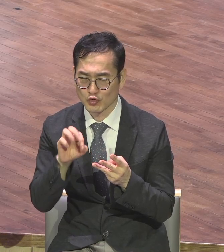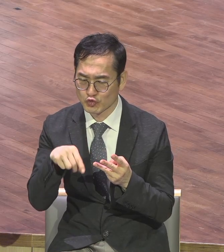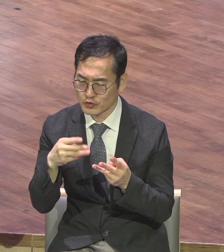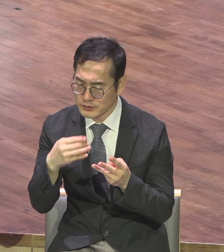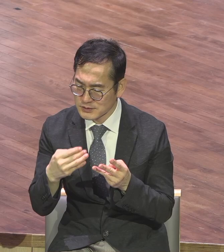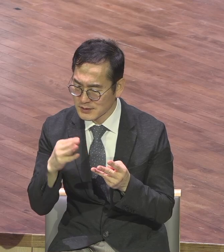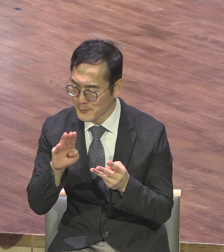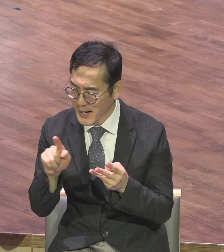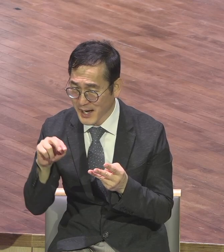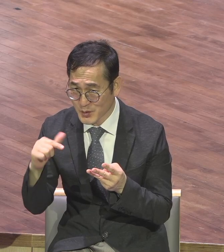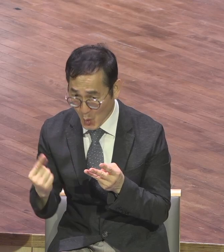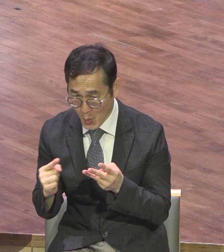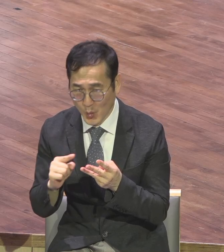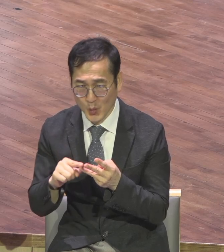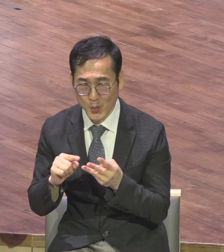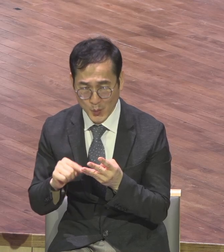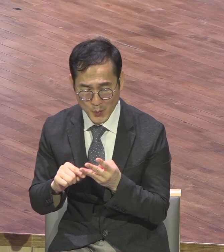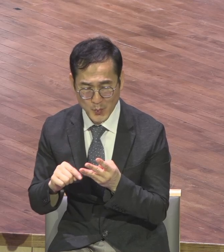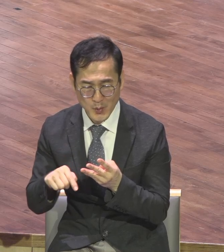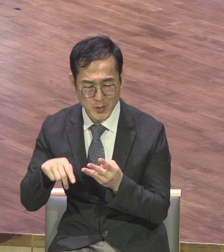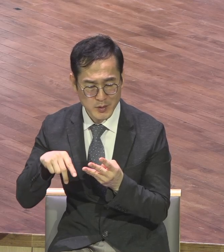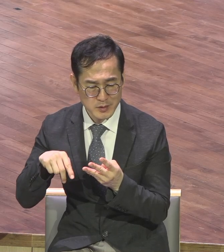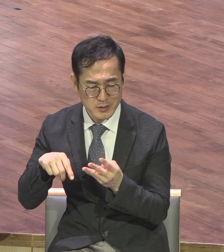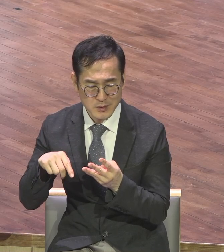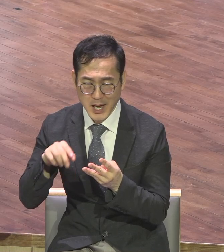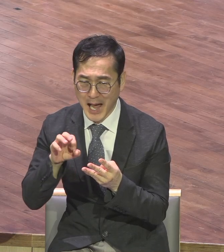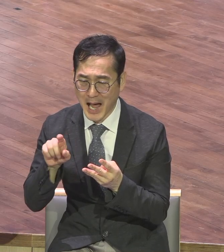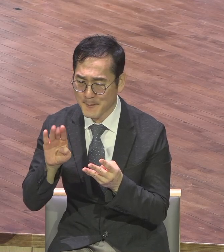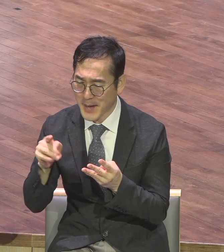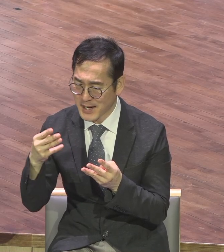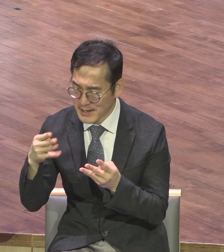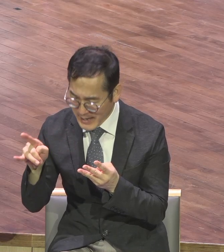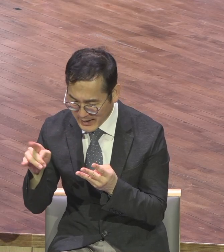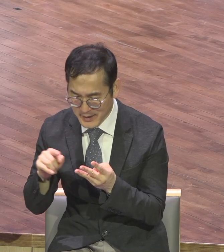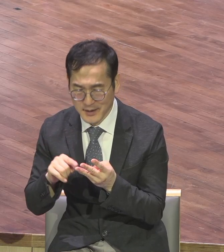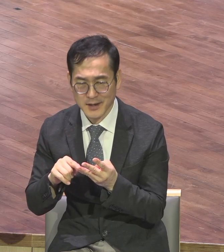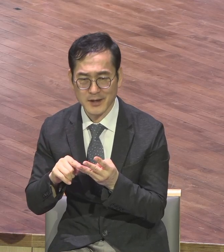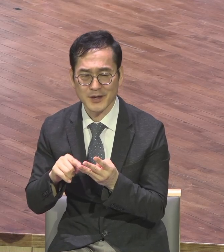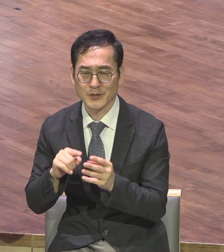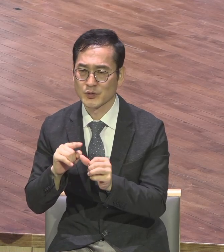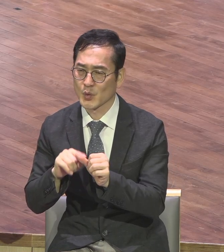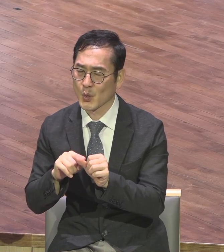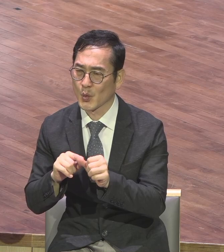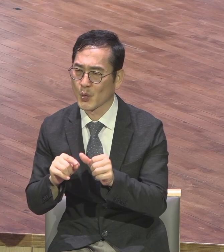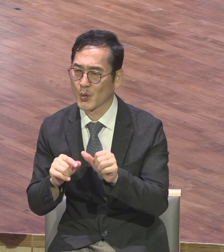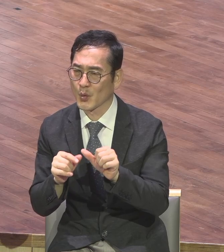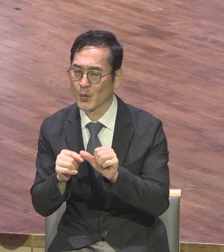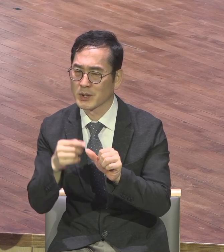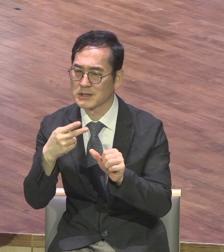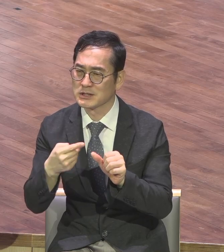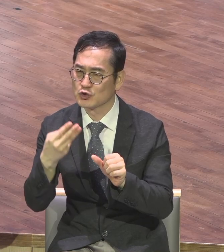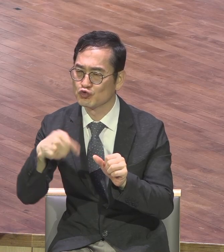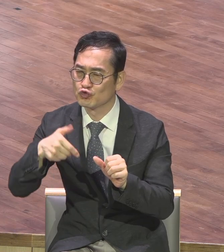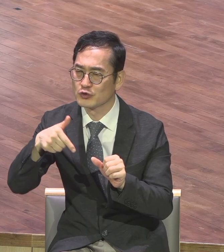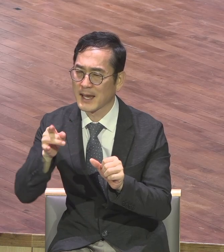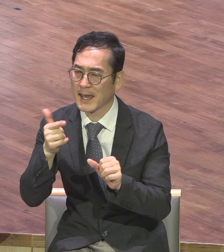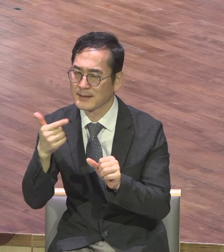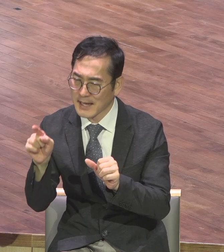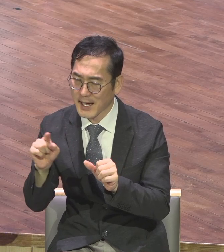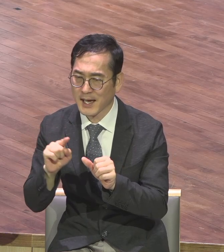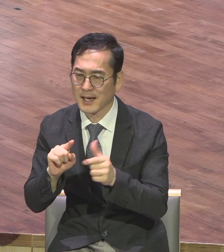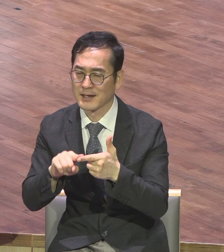우르바노와 스다구, 그리스도 안에서 인정을 받은 아벨레, 주 안에서 수고한 뭐 두루베나와